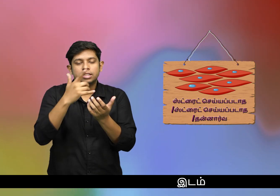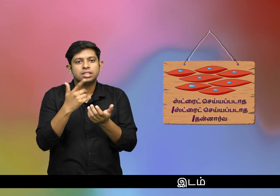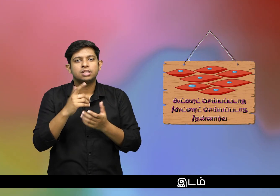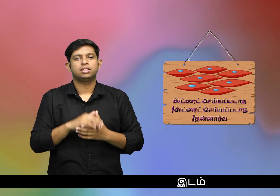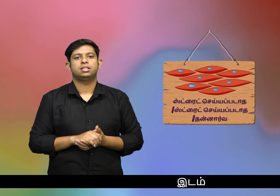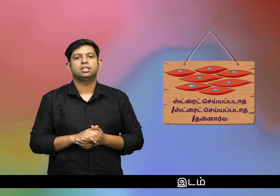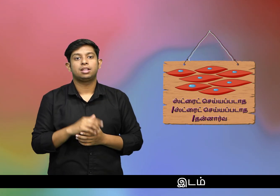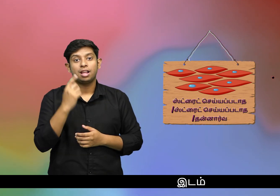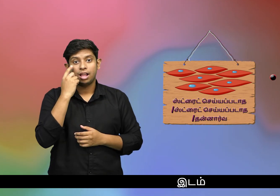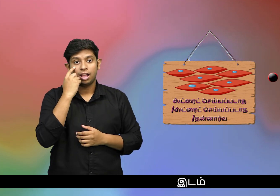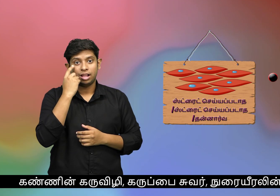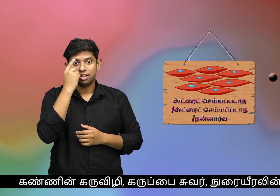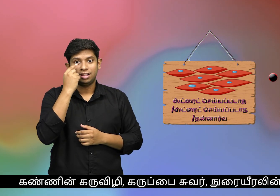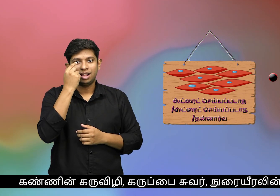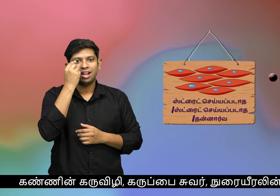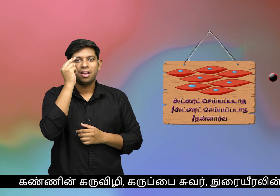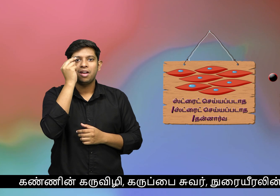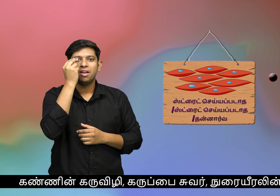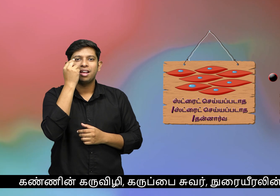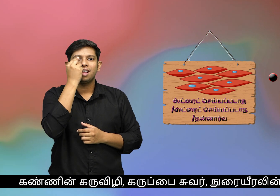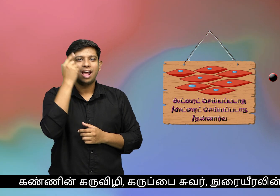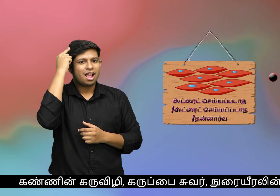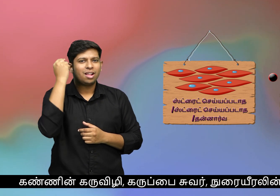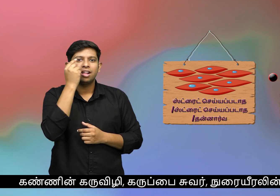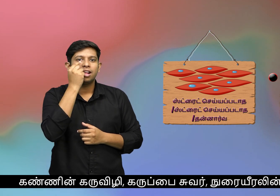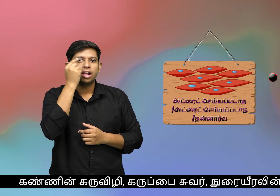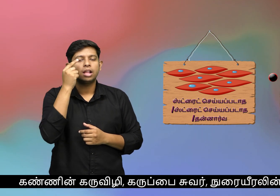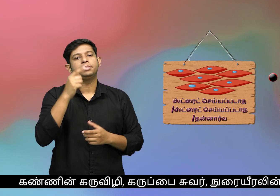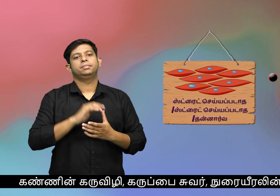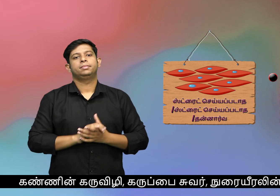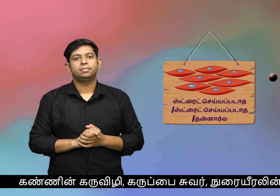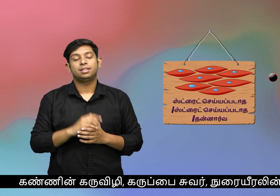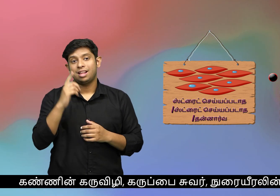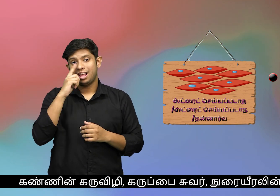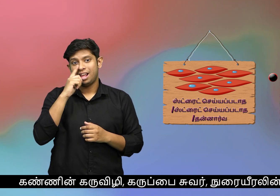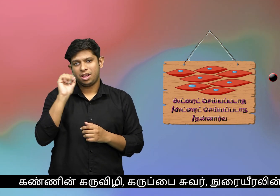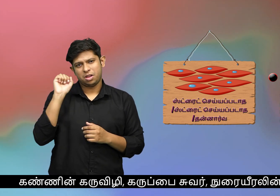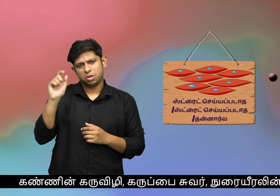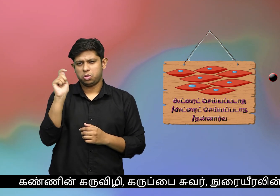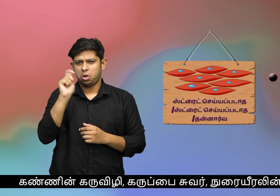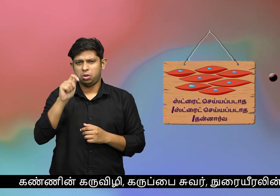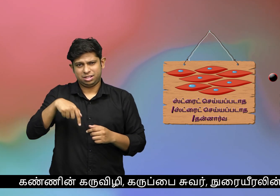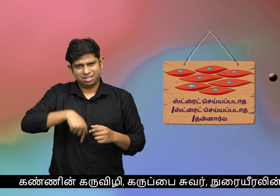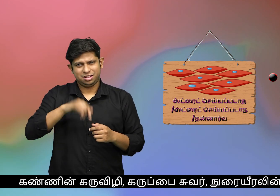இடம். கண்ணின் கருவிழி, கருப்பை சுவர், நுரையீரலின்